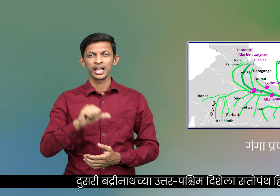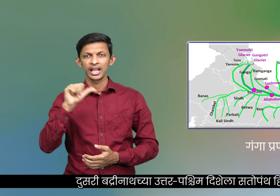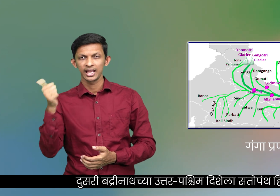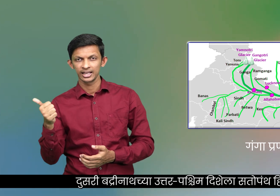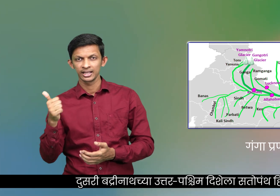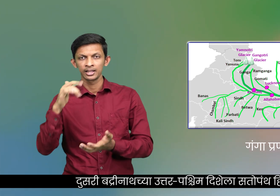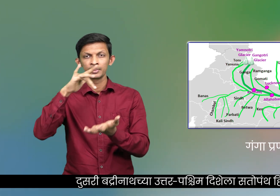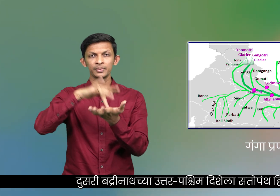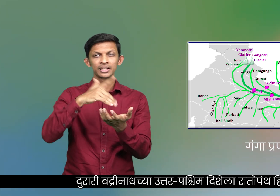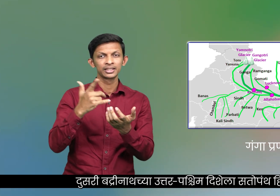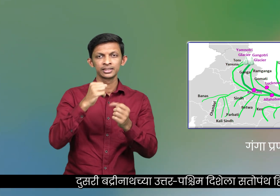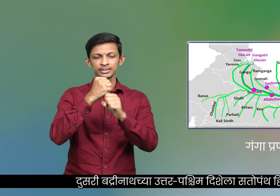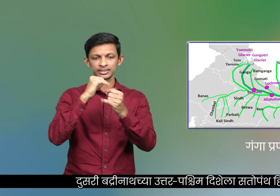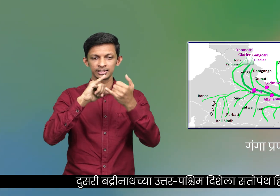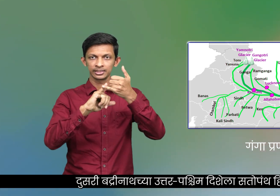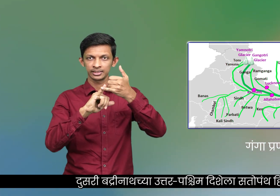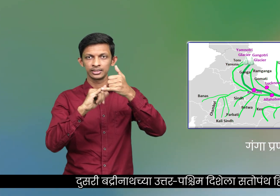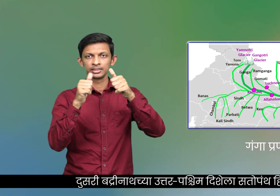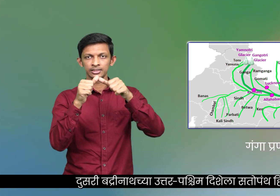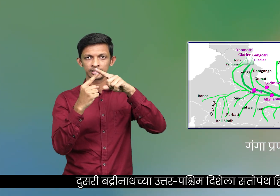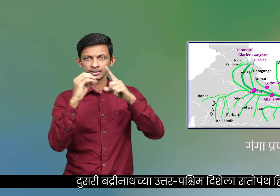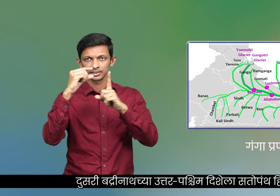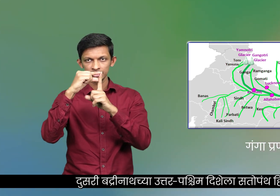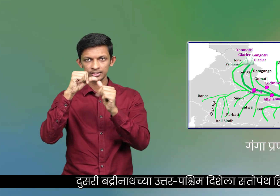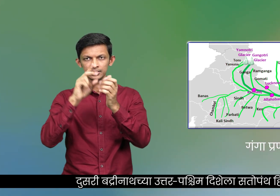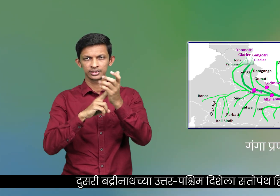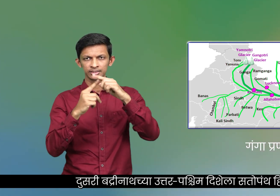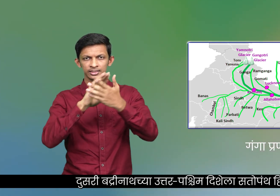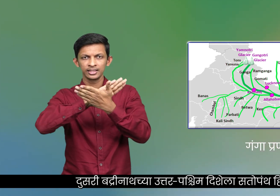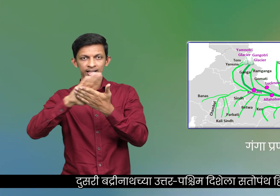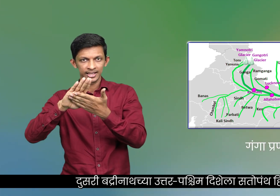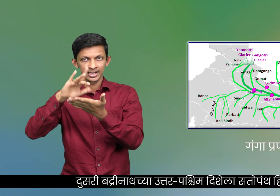दुसरी बद्रीनाथाच्या उत्तर पश्चिम दिशेला सतोपंथ हिमनदी आहे.